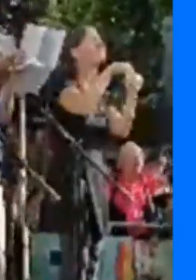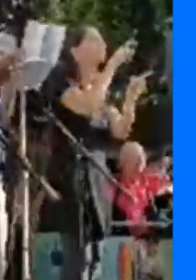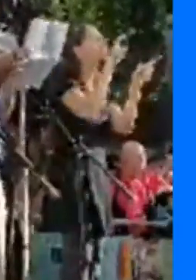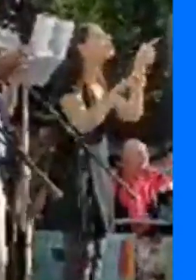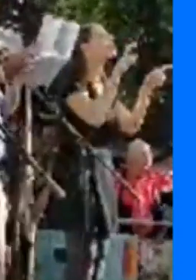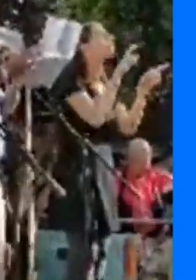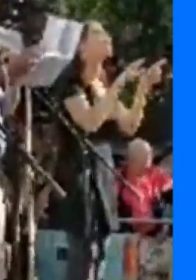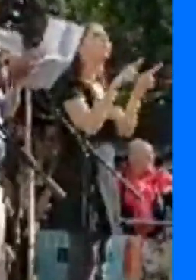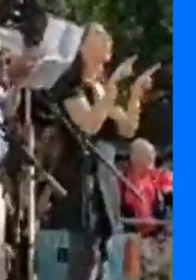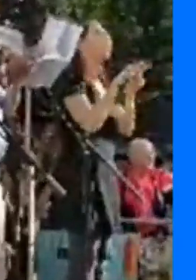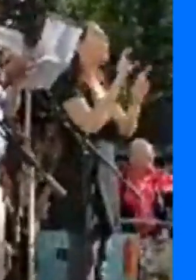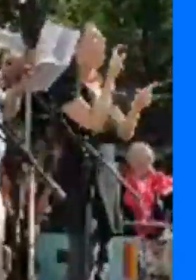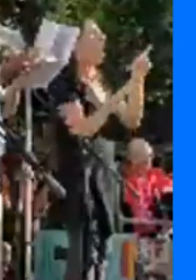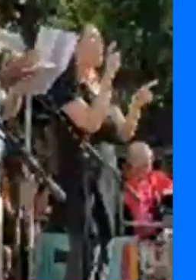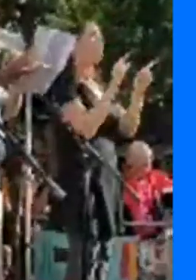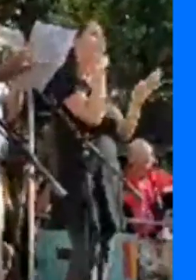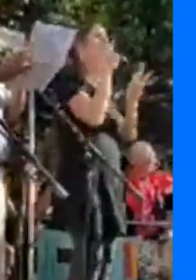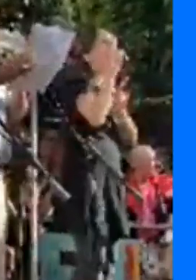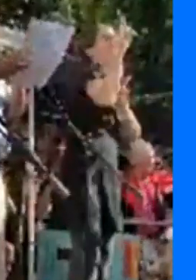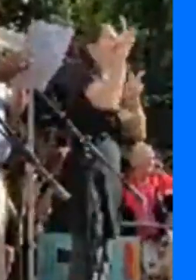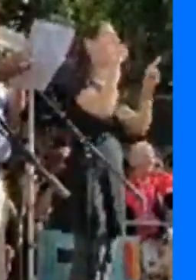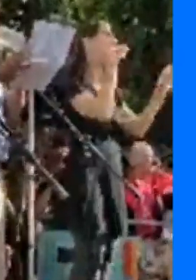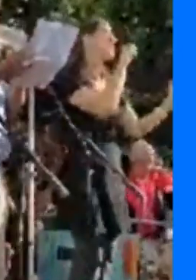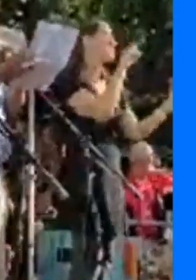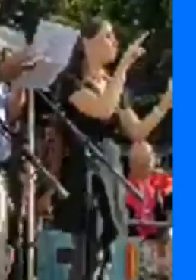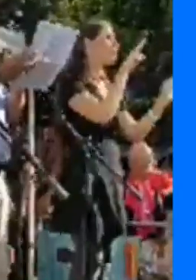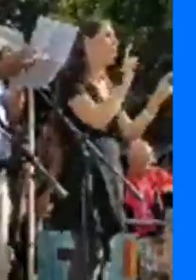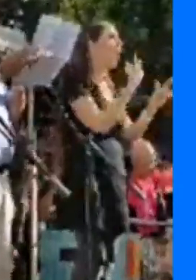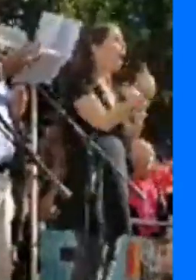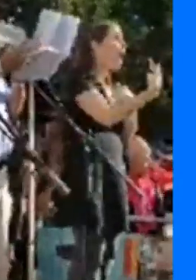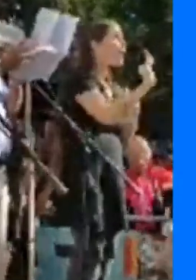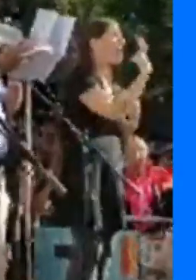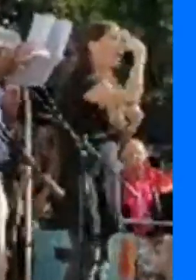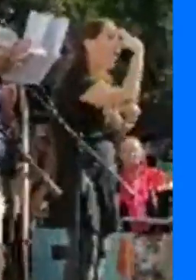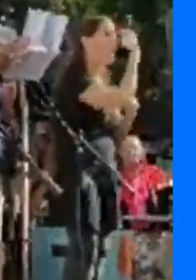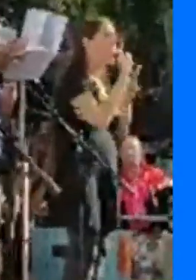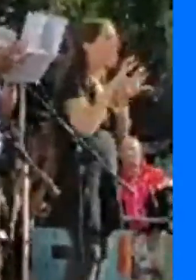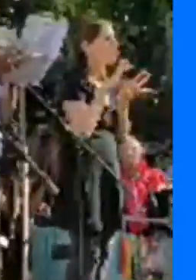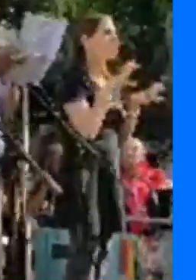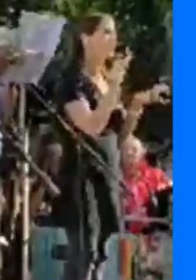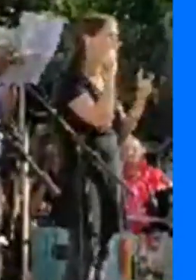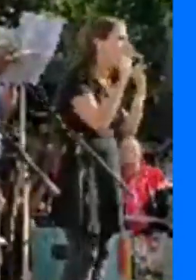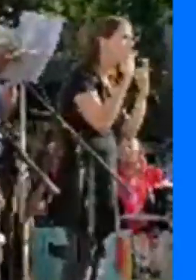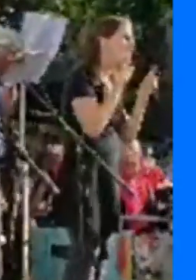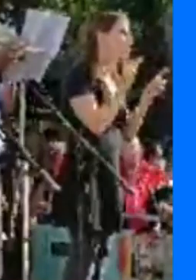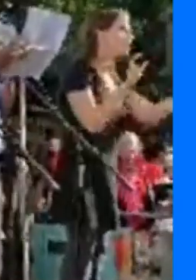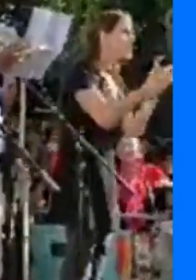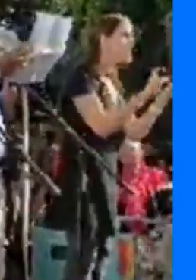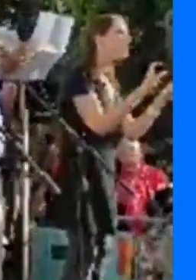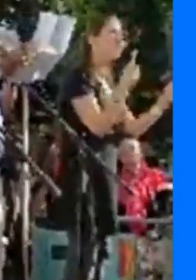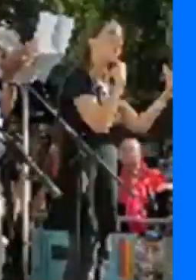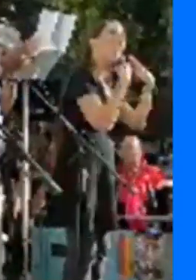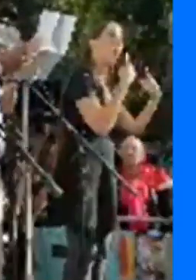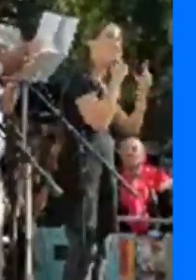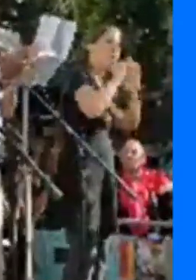ב-his master's voice, בולדוקים ורוטוויילרים שמונעים בגסות דיון